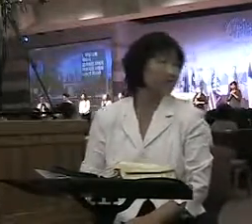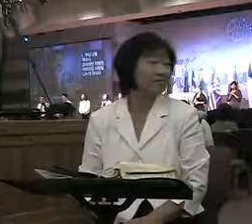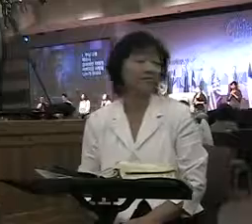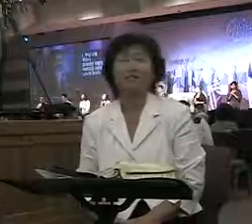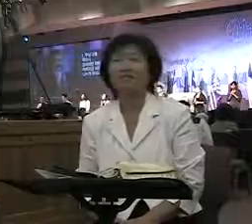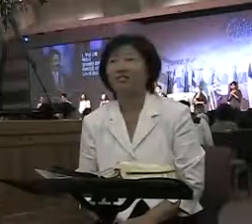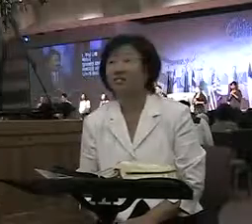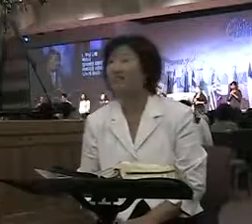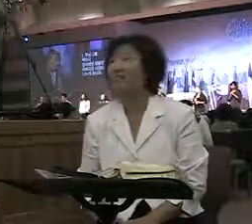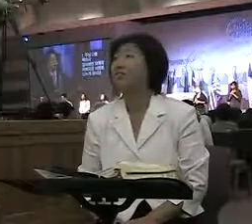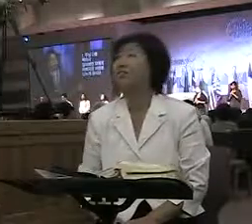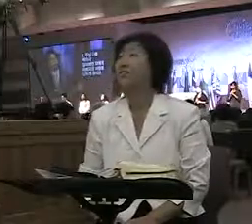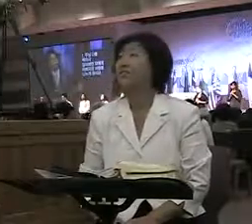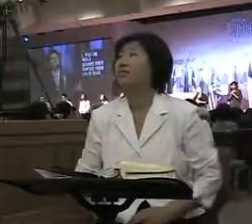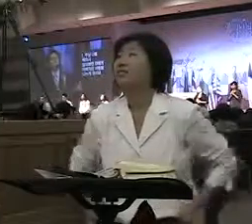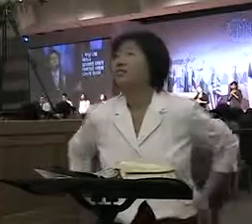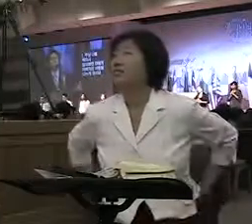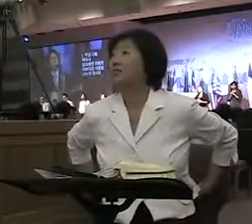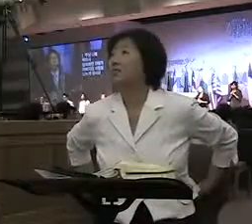얼마나 많은데.